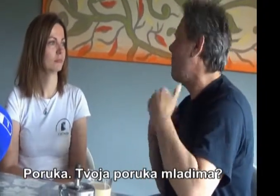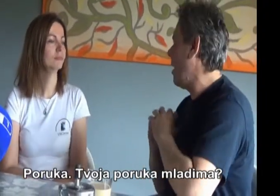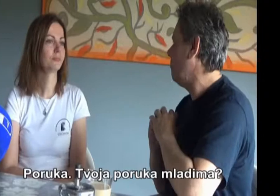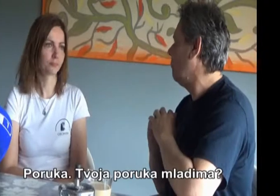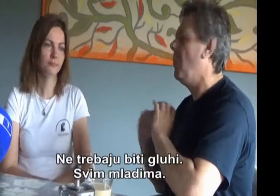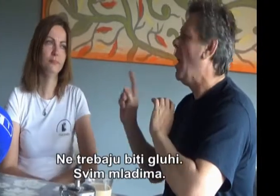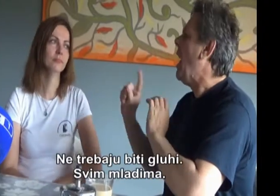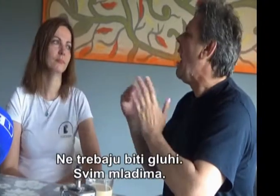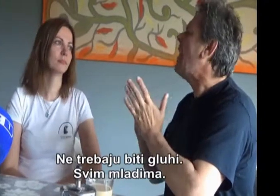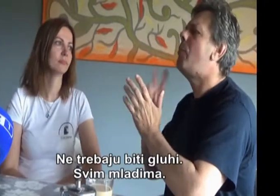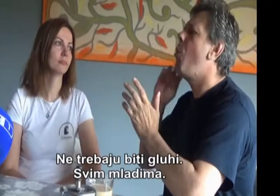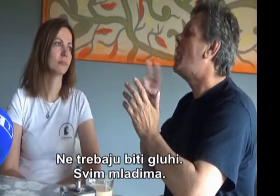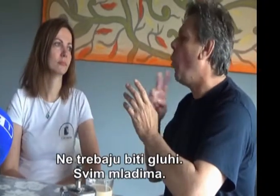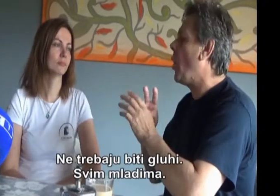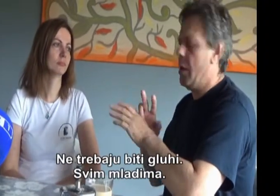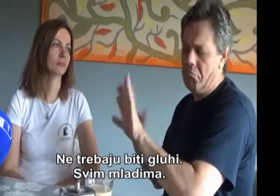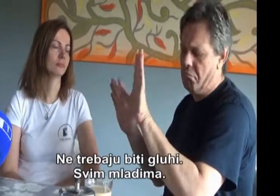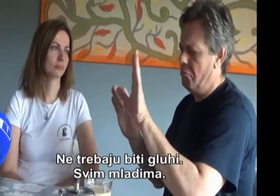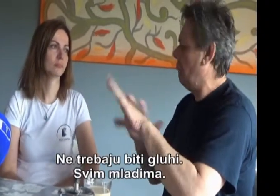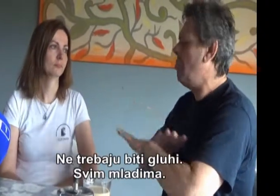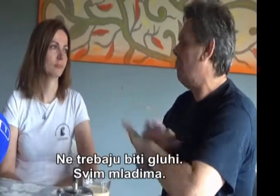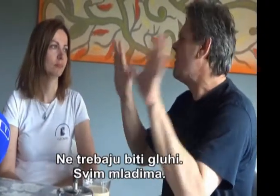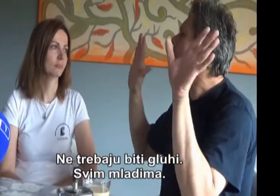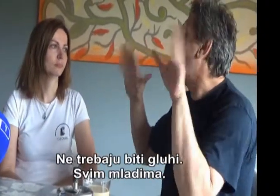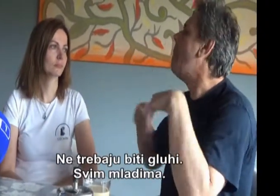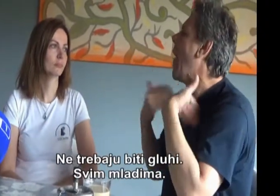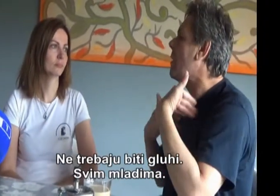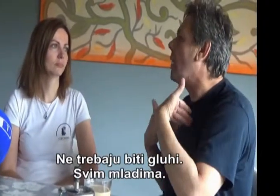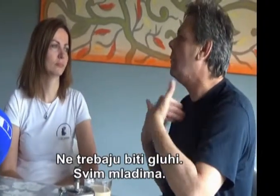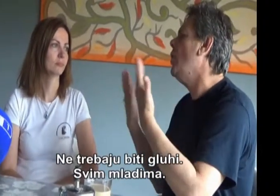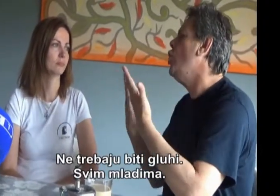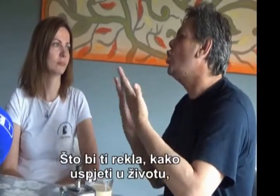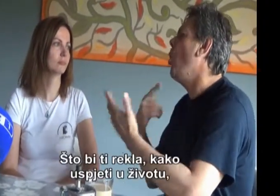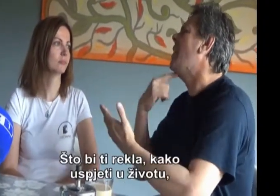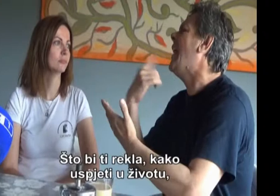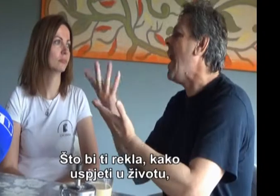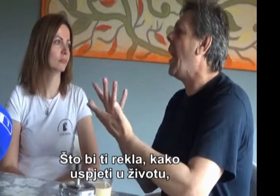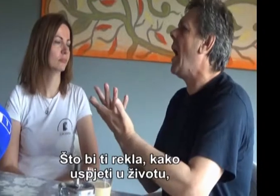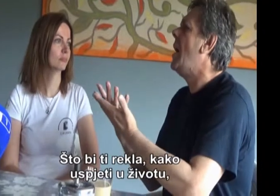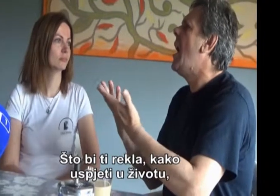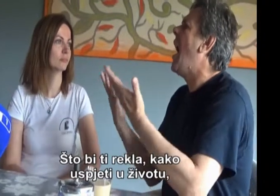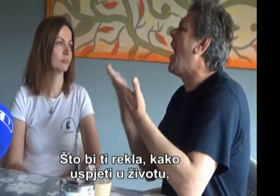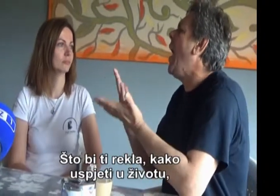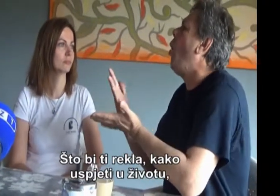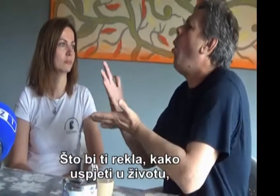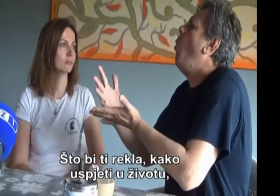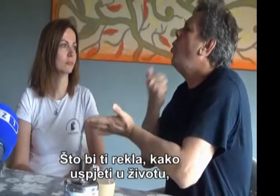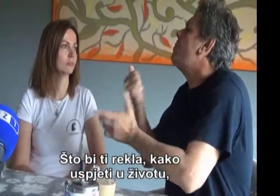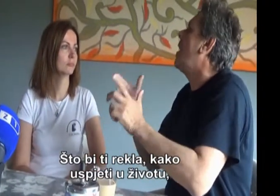mladima. Ne trebaju biti gluhi. Svim mladima. Što bi ti rekla kako